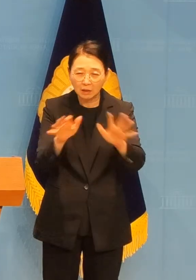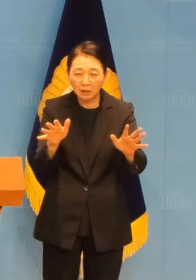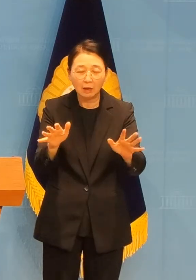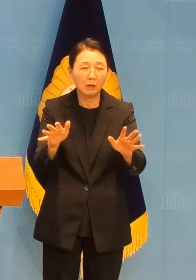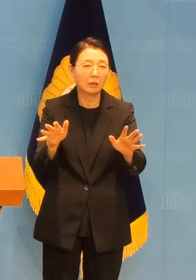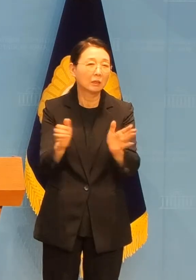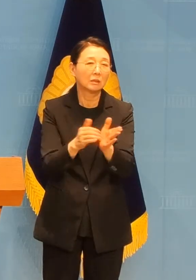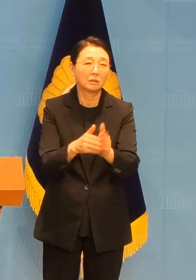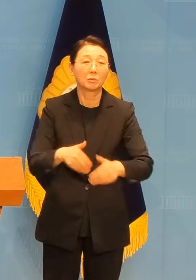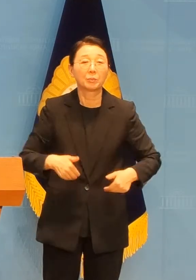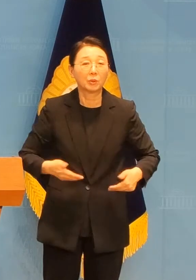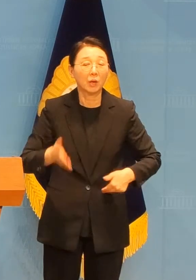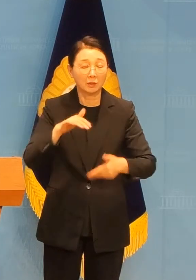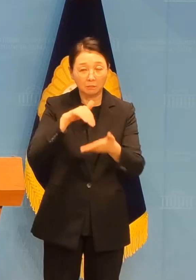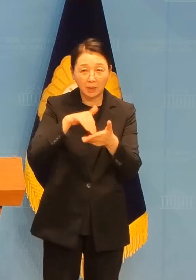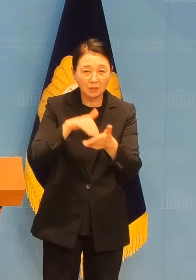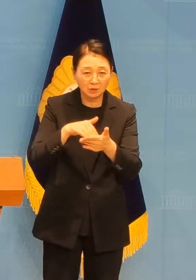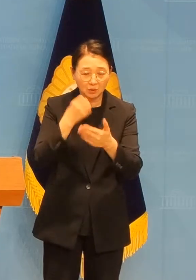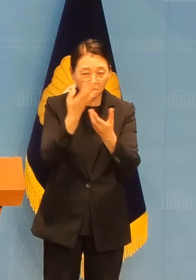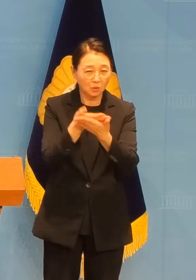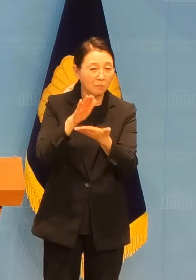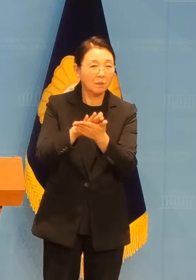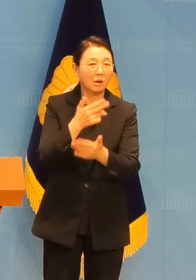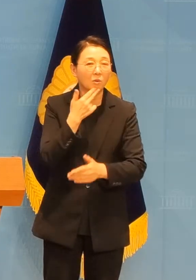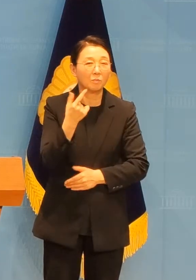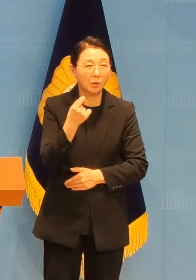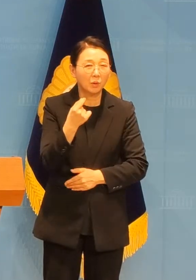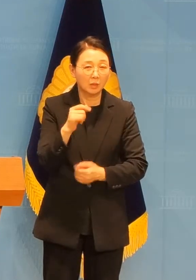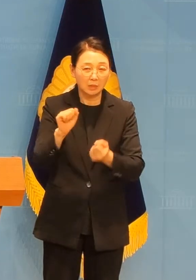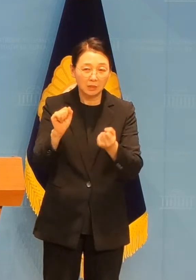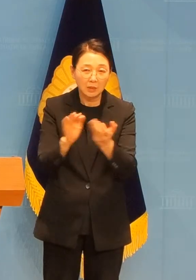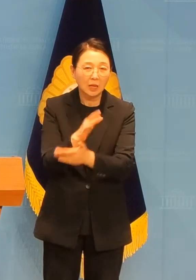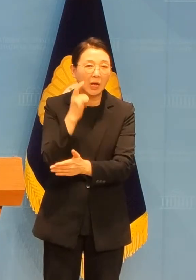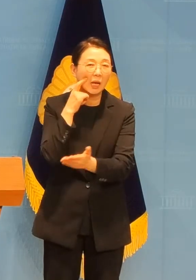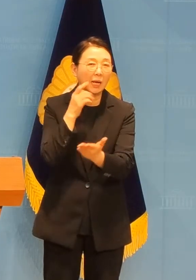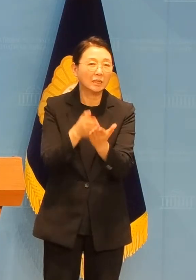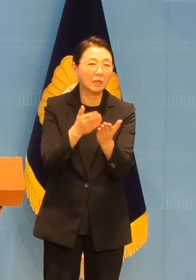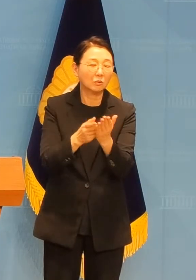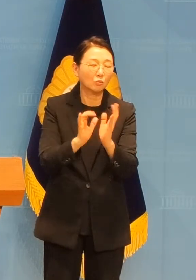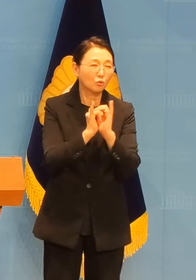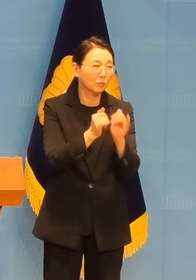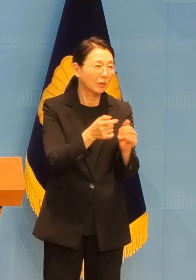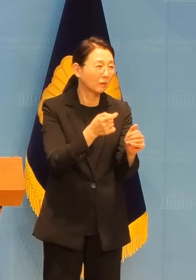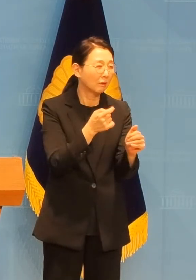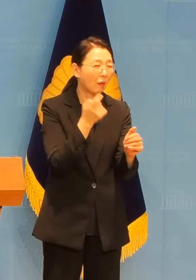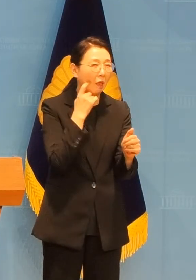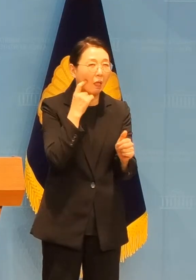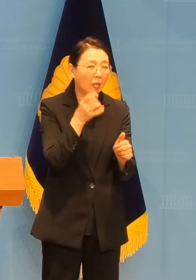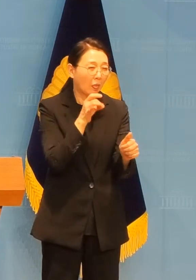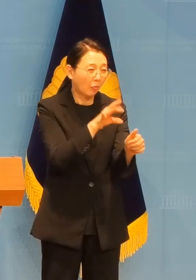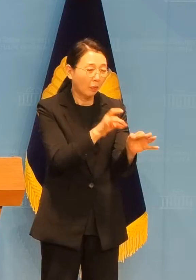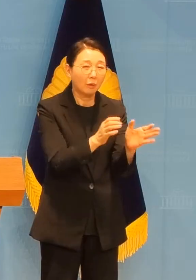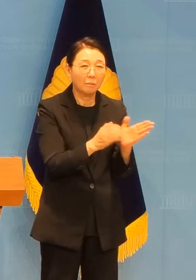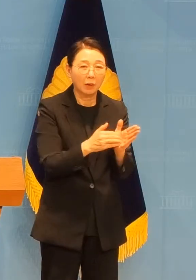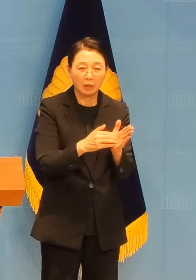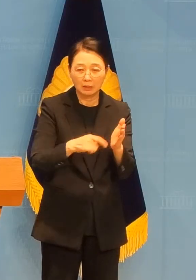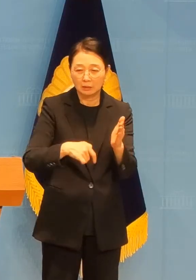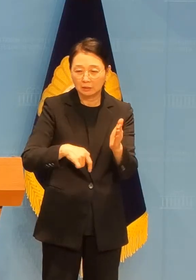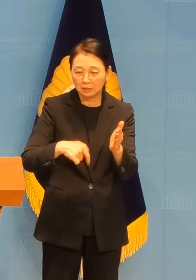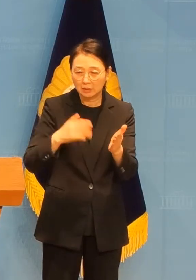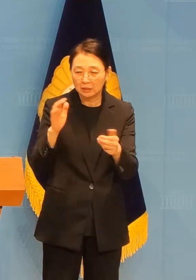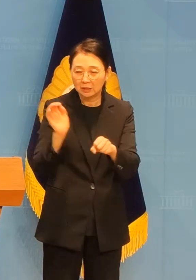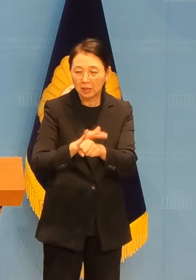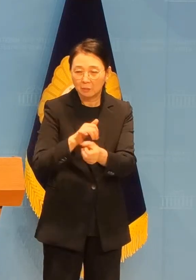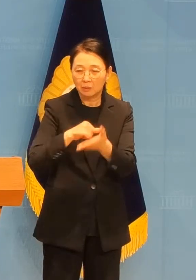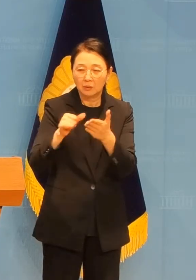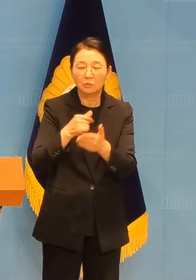상황인데도 반성과 쇄신은커녕 내란은 가짜뉴스라며 국민들을 속이고 본인들의 잘못을 지우려는 노력만